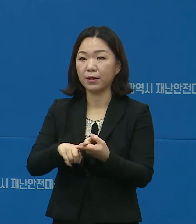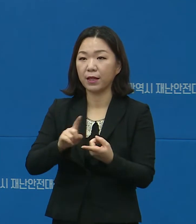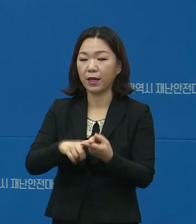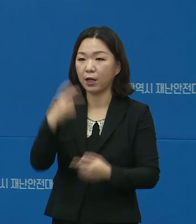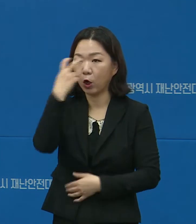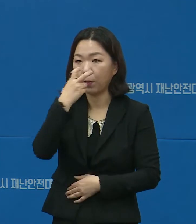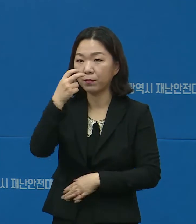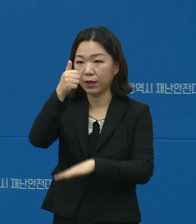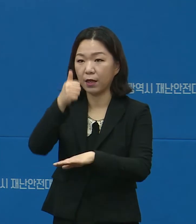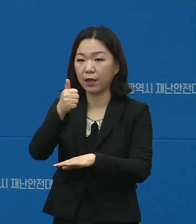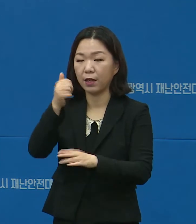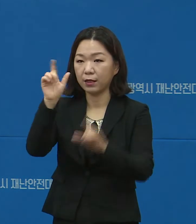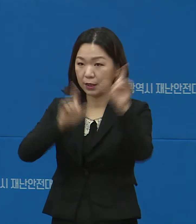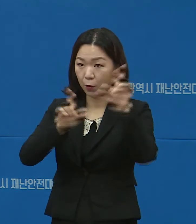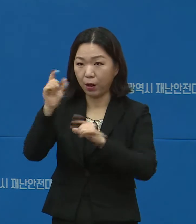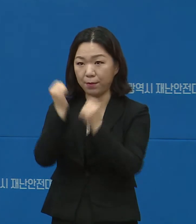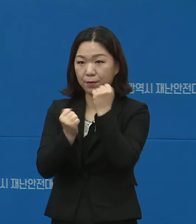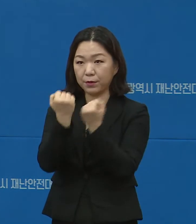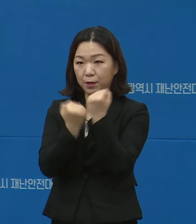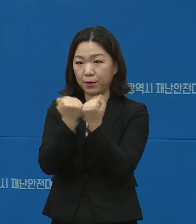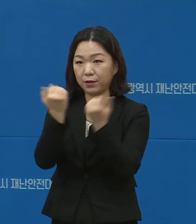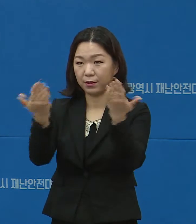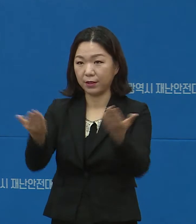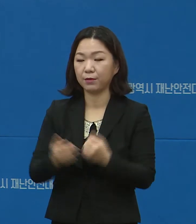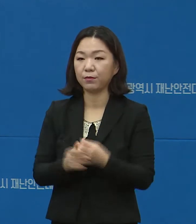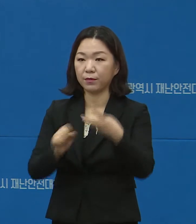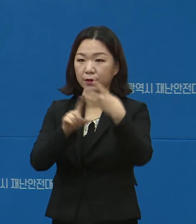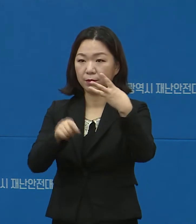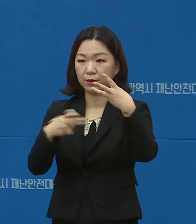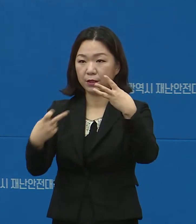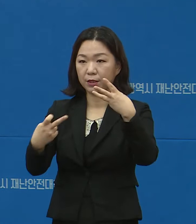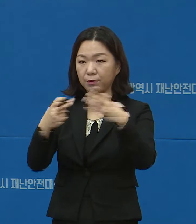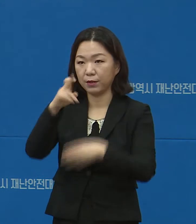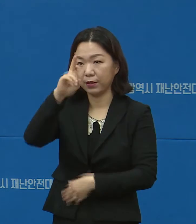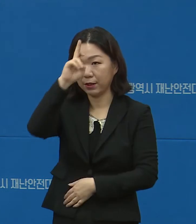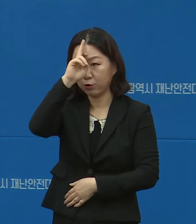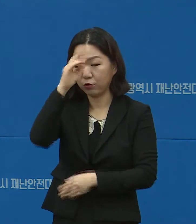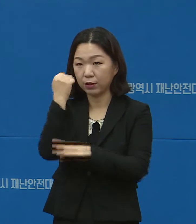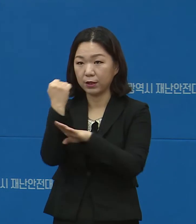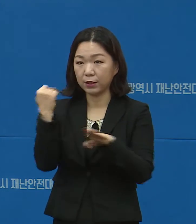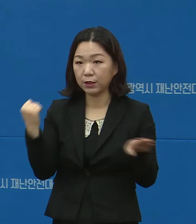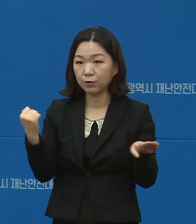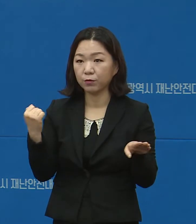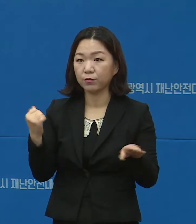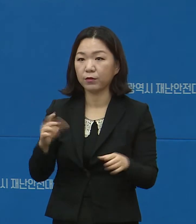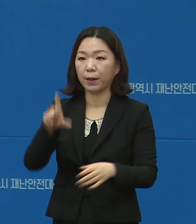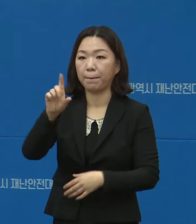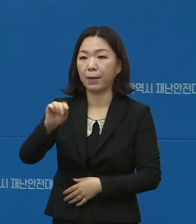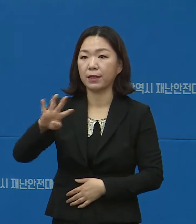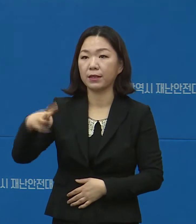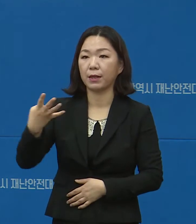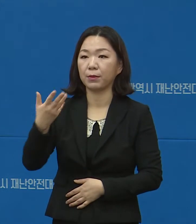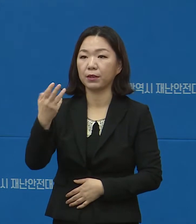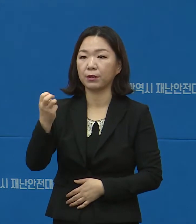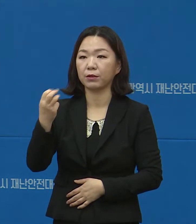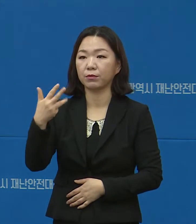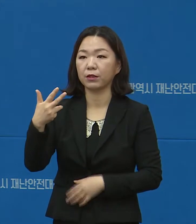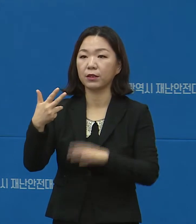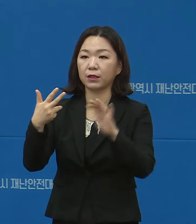대해서 말씀드리겠습니다. 3월 12일 0시 기준으로 관리대상 1437명